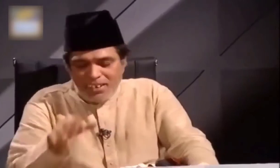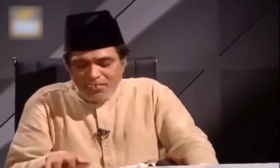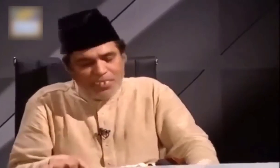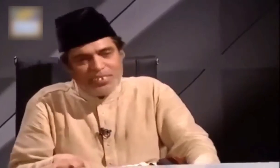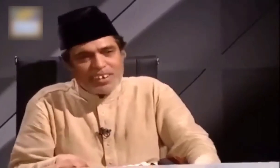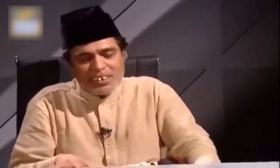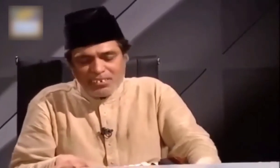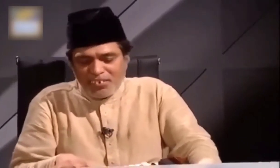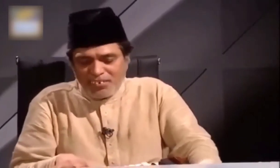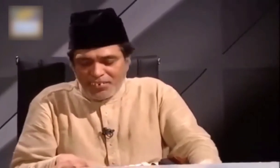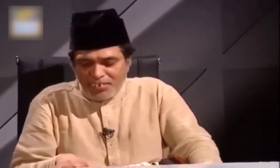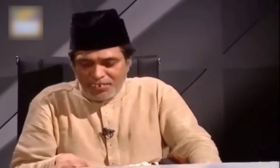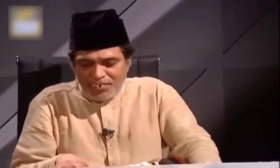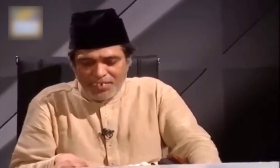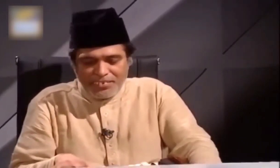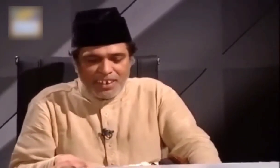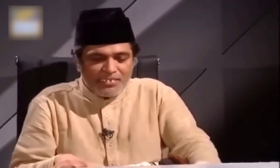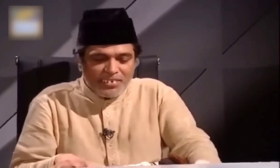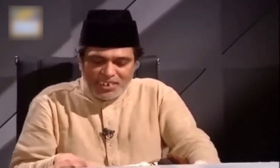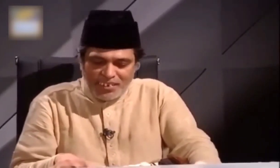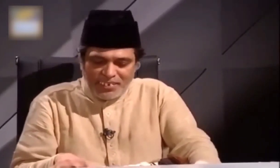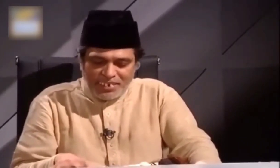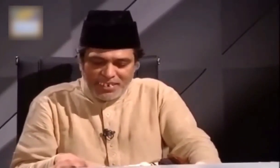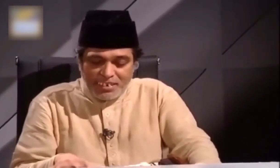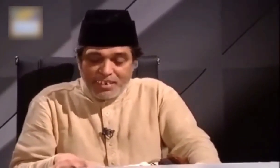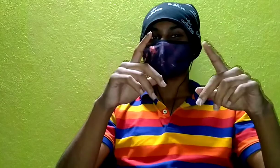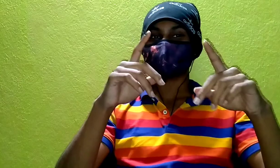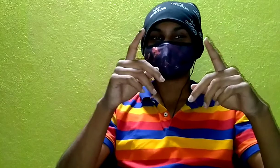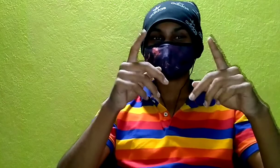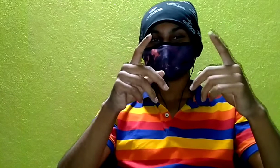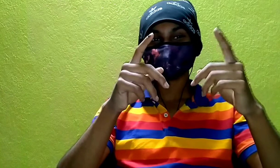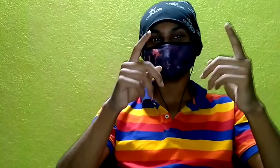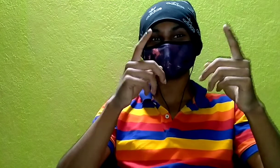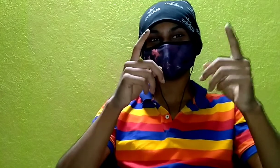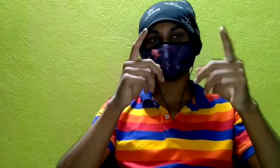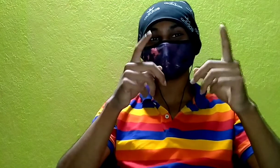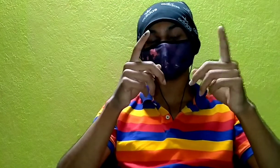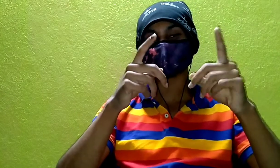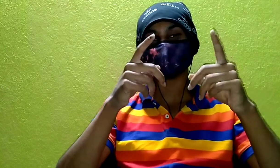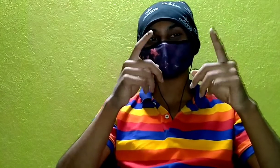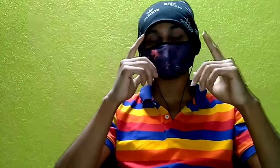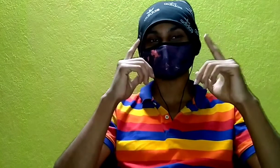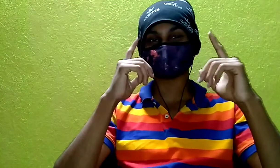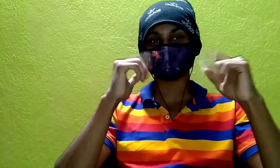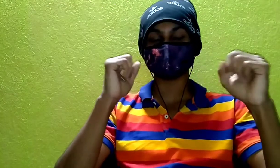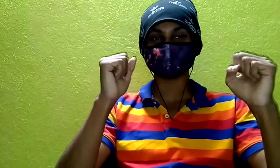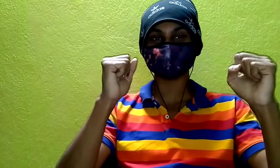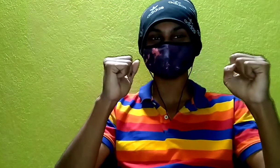रुपए लगेगा तो बच्चों को वक्त खराब मूड खराब कर दिया बाघ के